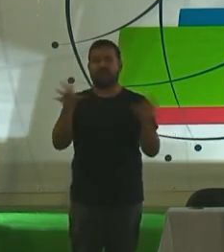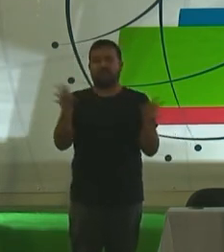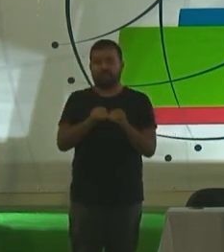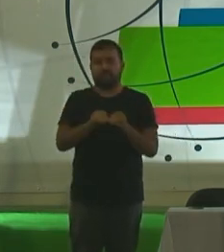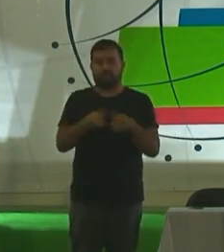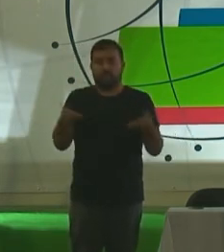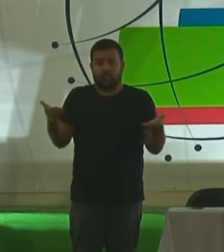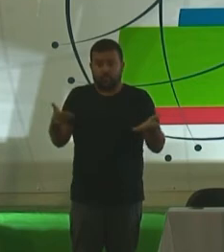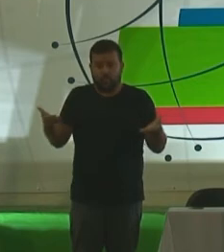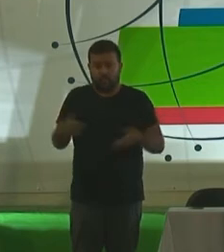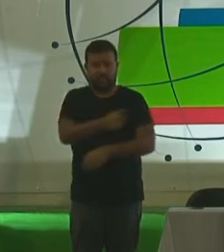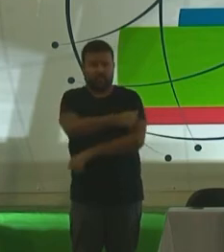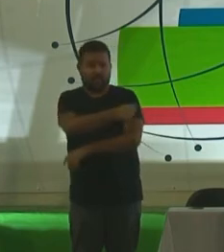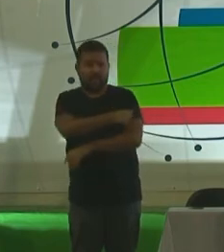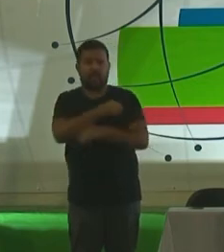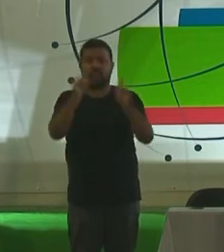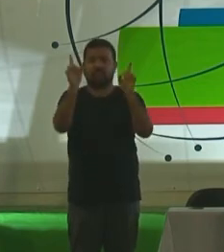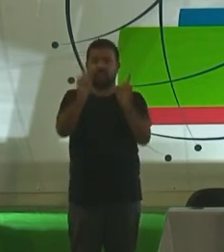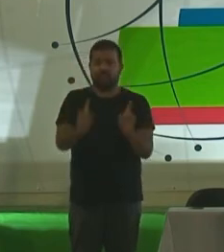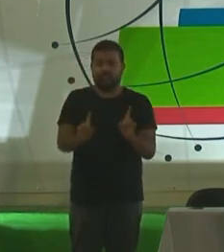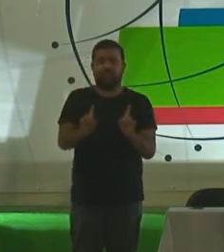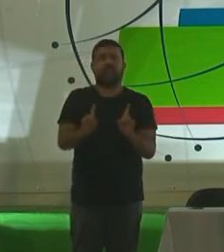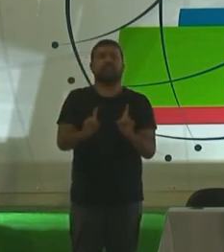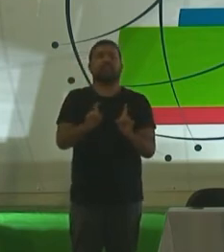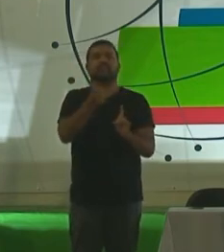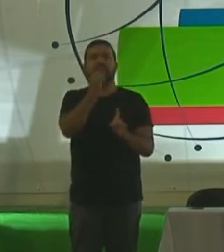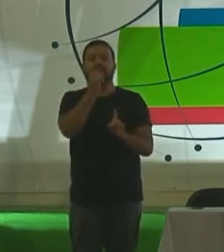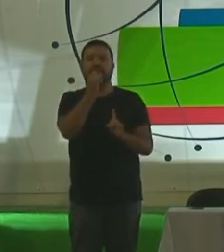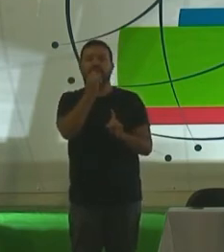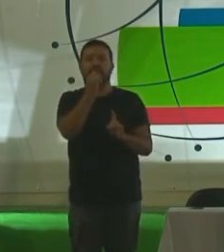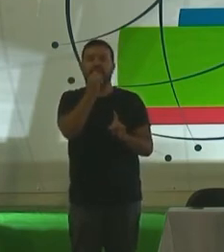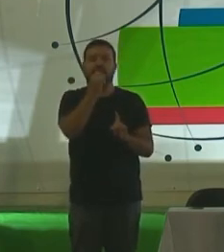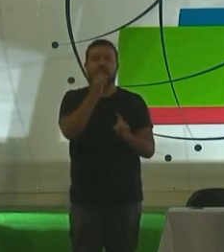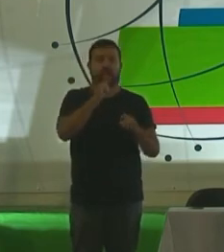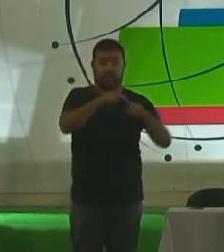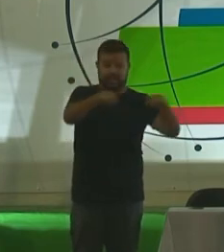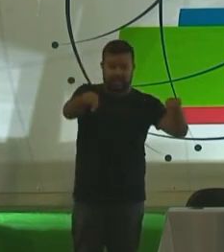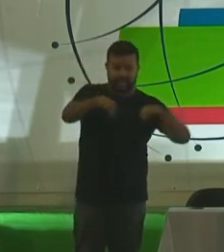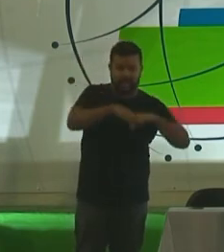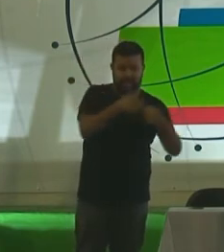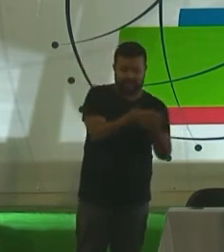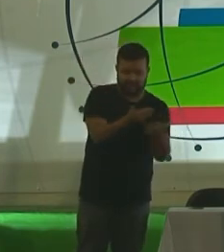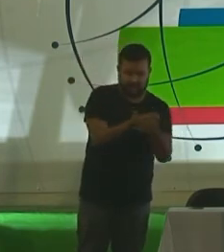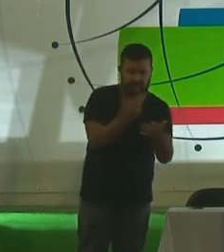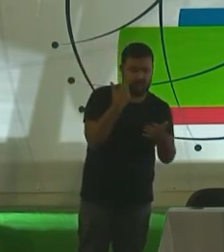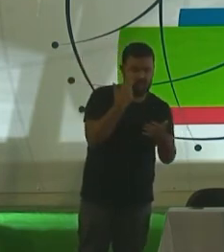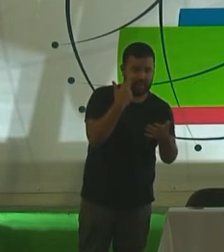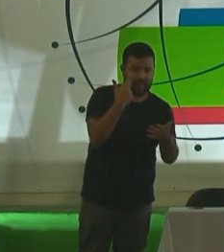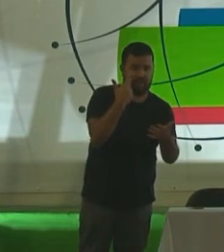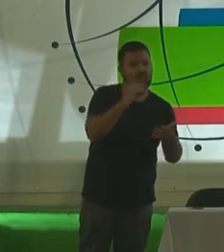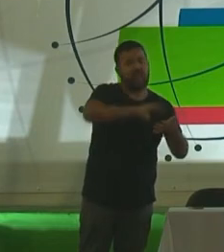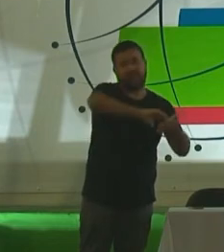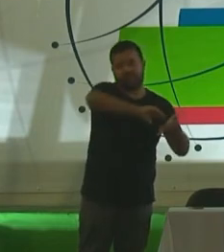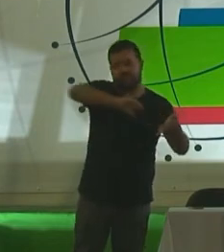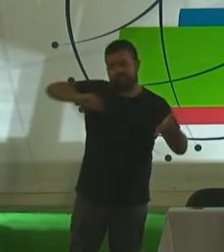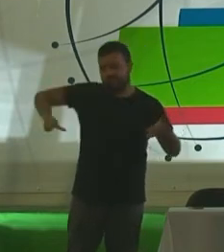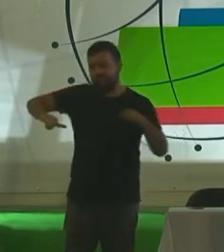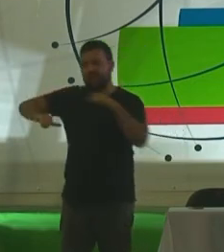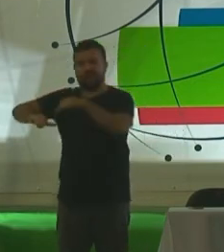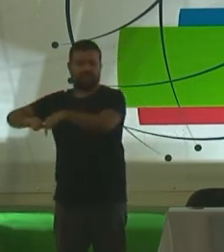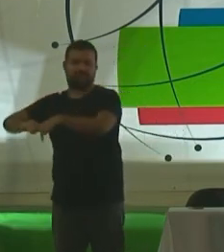nosso aluno com deficiência, ele não sai da sala de aula do período que está matriculado,